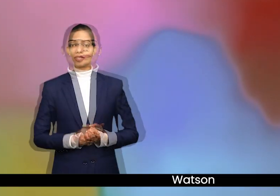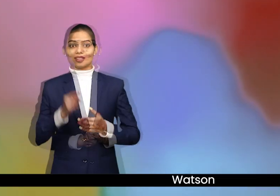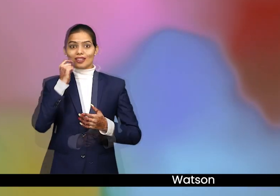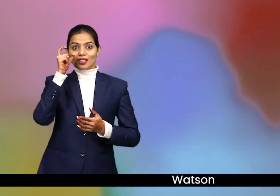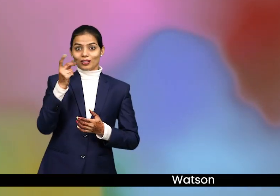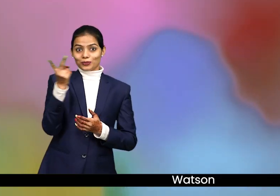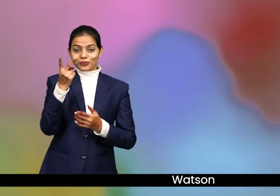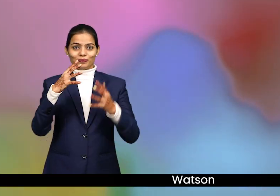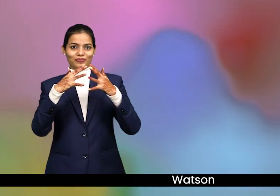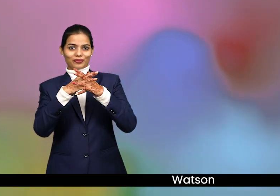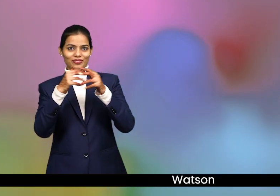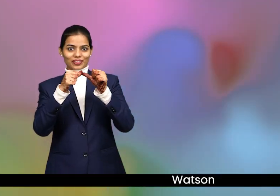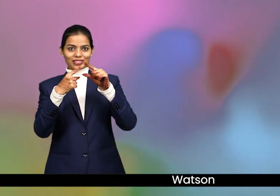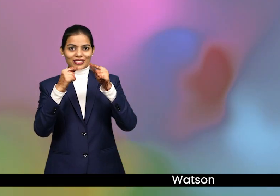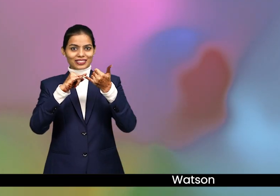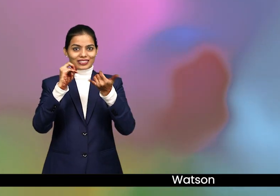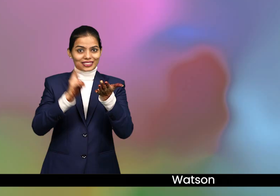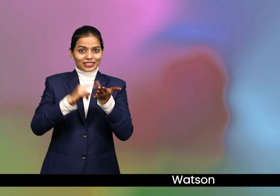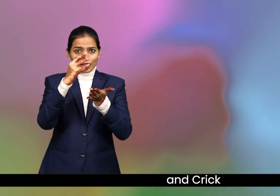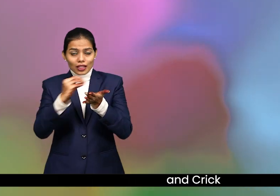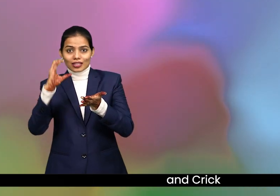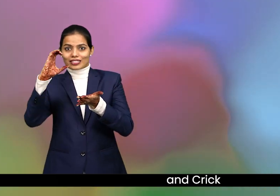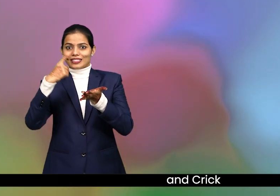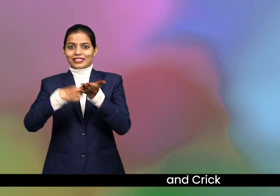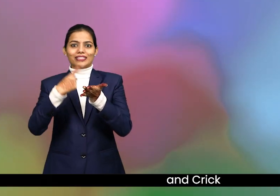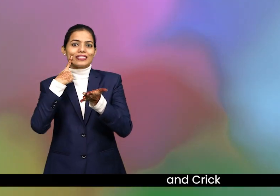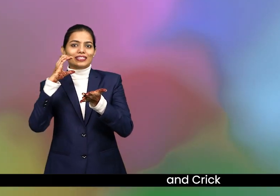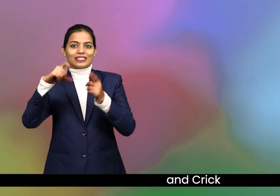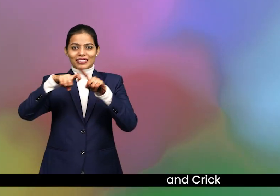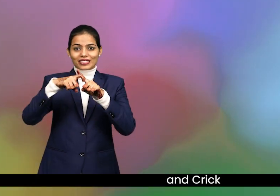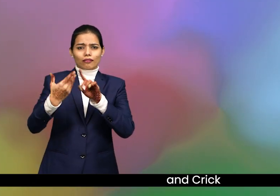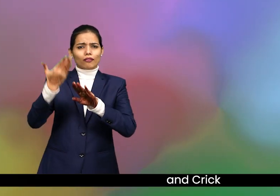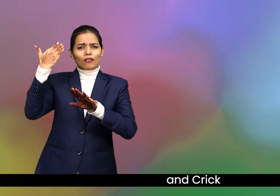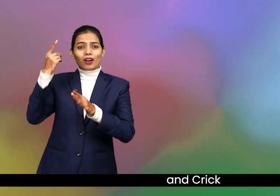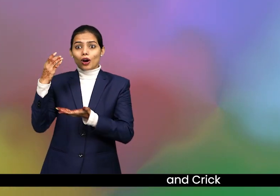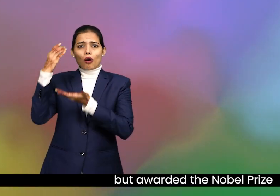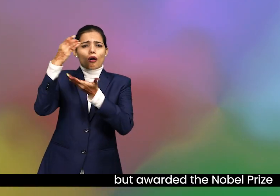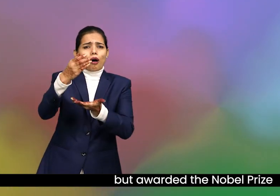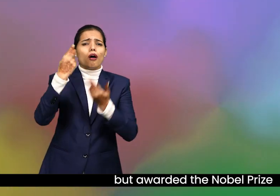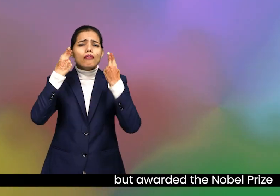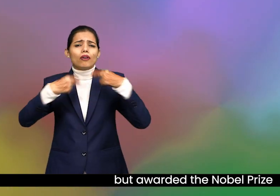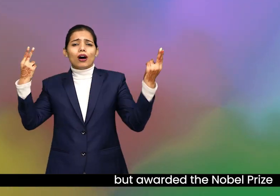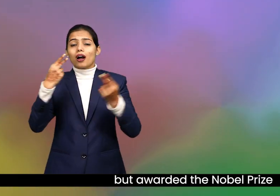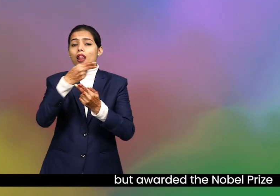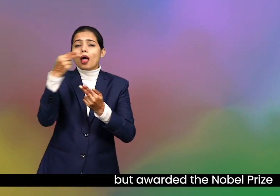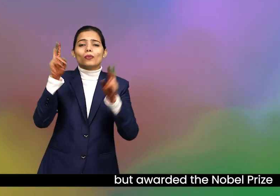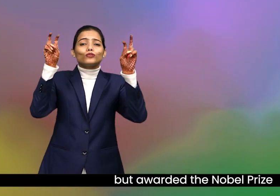Watson பிராங்க்லின் மற்றும் மாரிஸ் வில்கின்ஸ் and Crick ஆகியோருடன் இணைந்து were வாட்சன் awarded the மற்றும் Nobel கிரீக் Prize